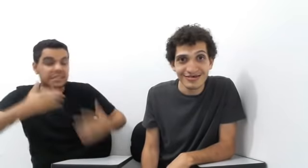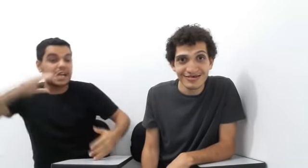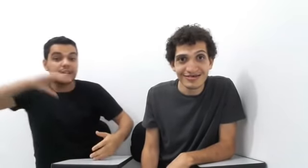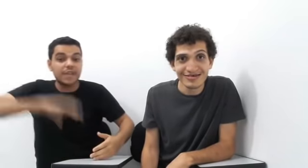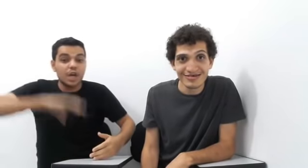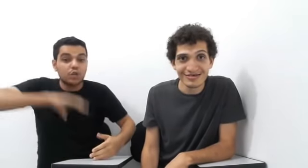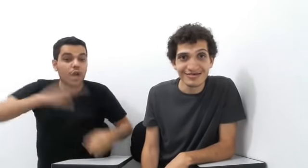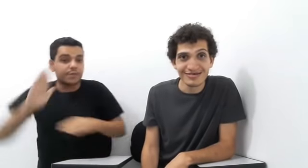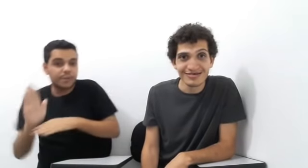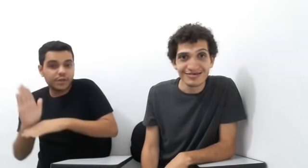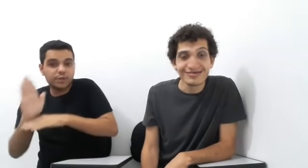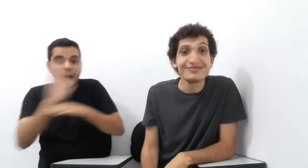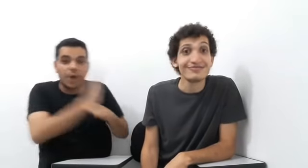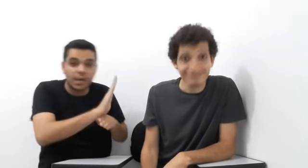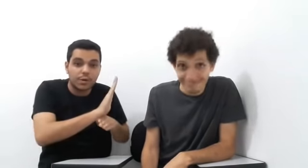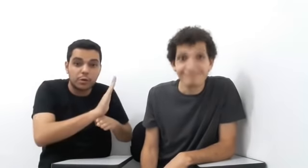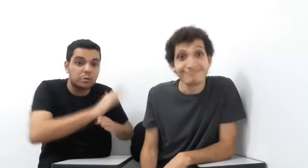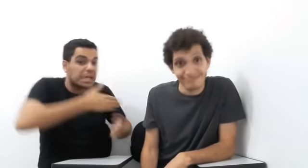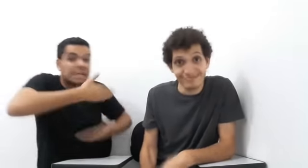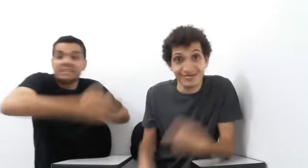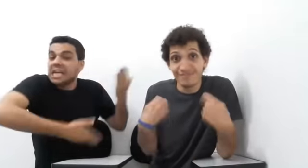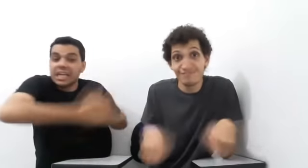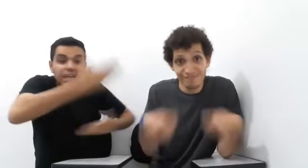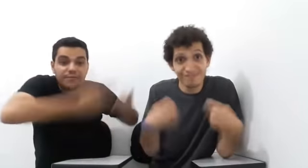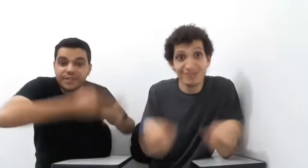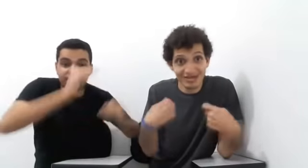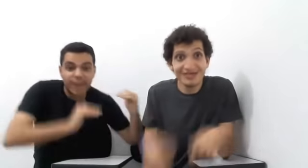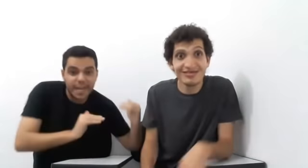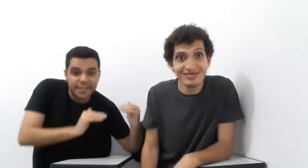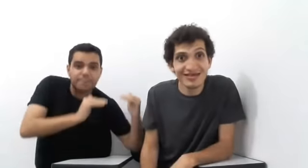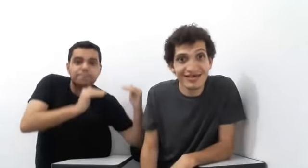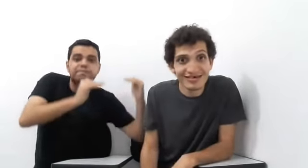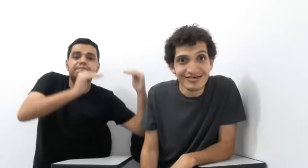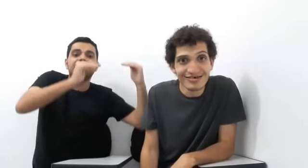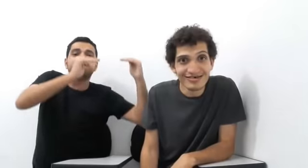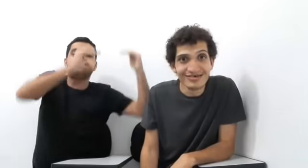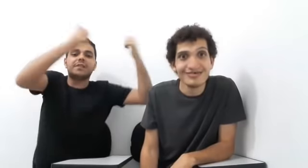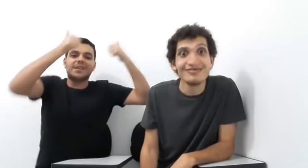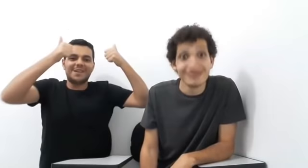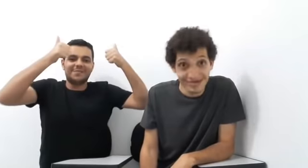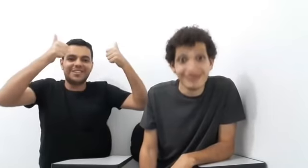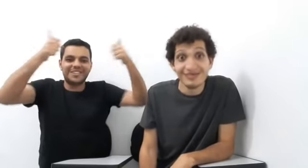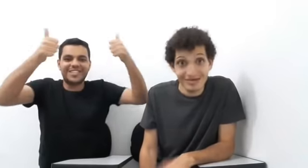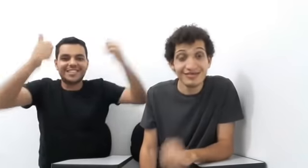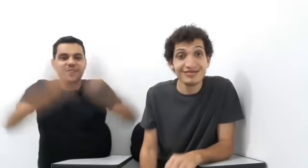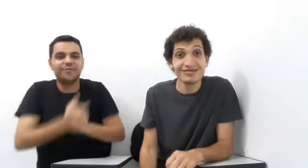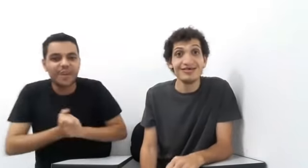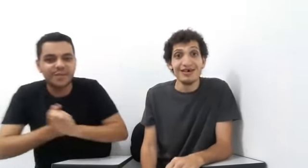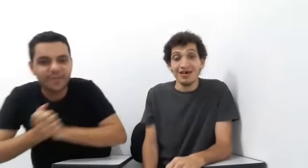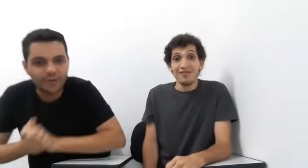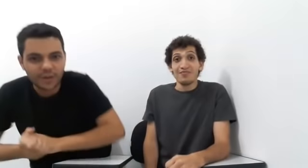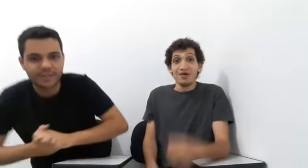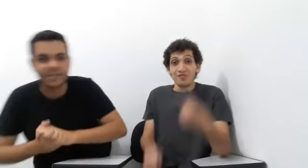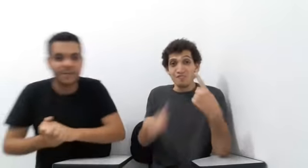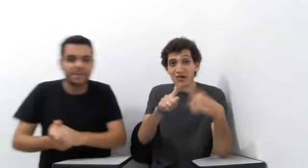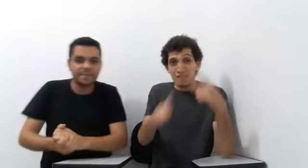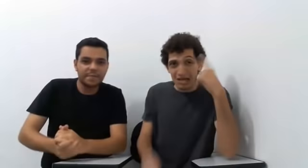sinais, nós vamos ajudar com a língua portuguesa, e vice-versa, para a gente crescer firmes e fortes. Porque pensa,